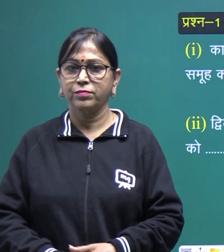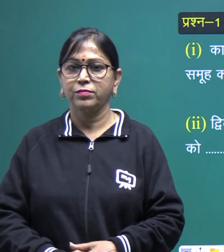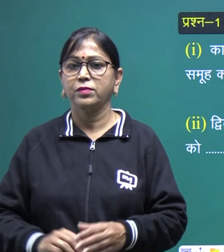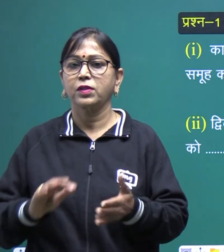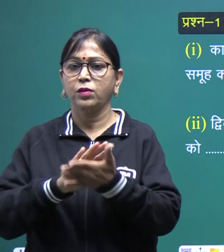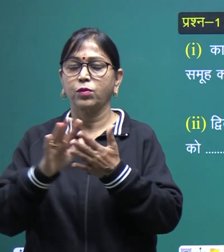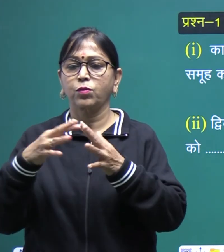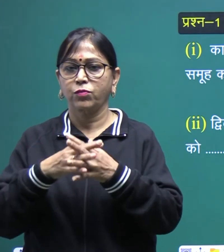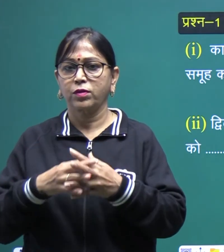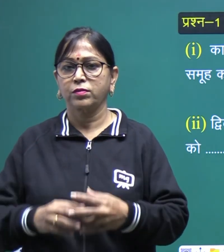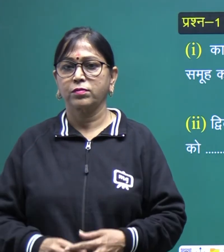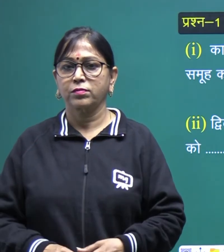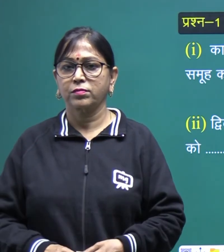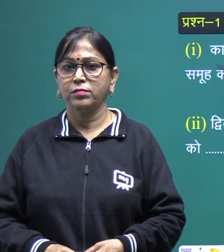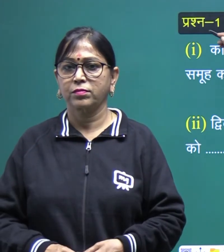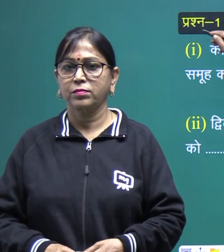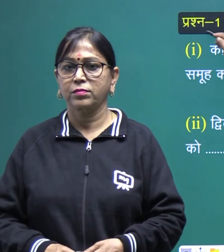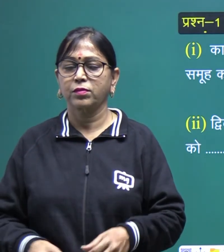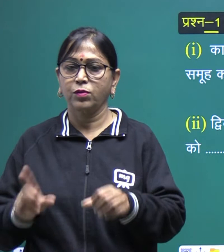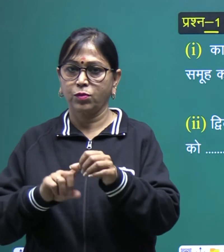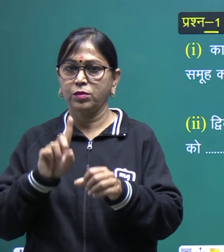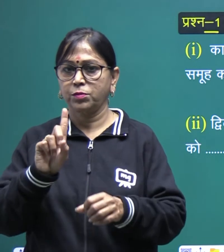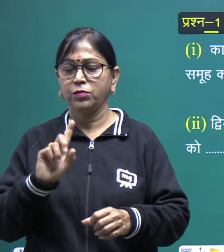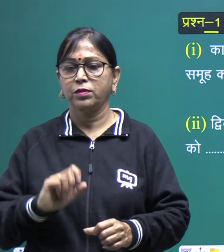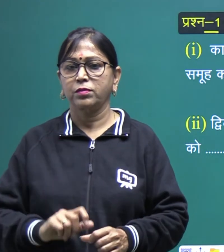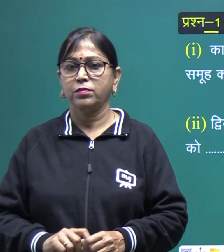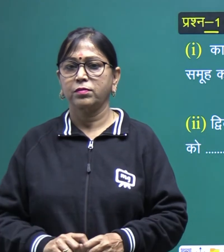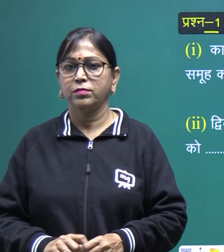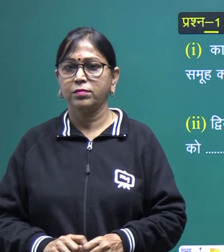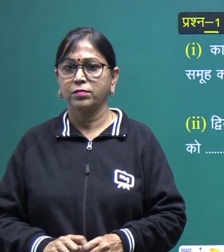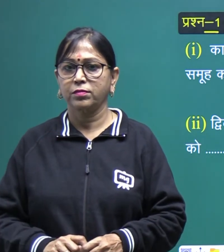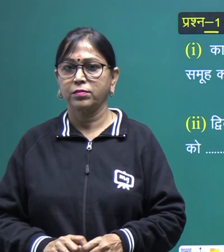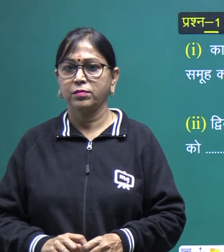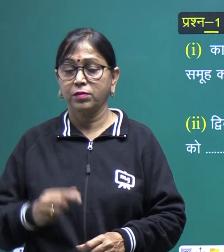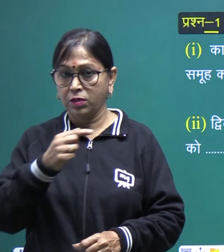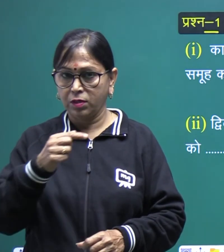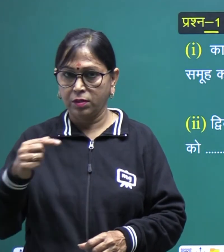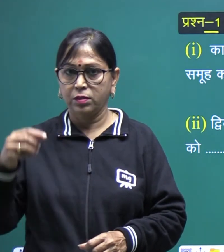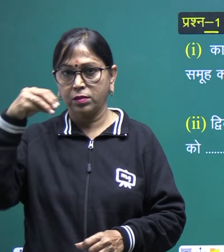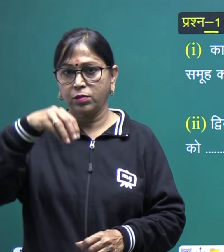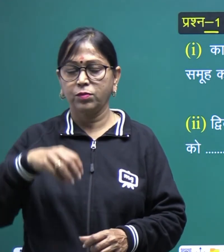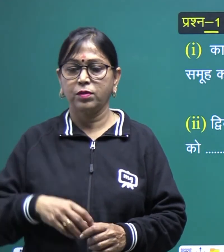गृह कार्य प्रश्न नंबर 1, रिक्त स्थानों की